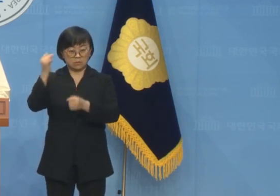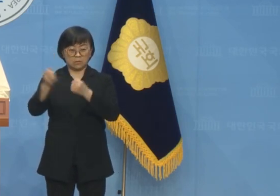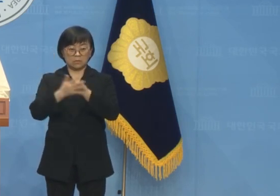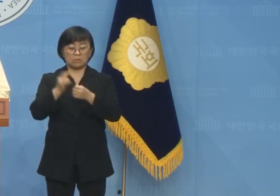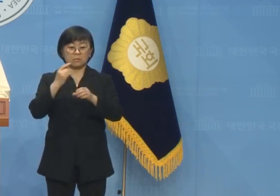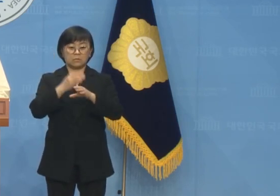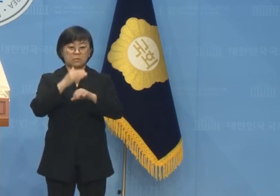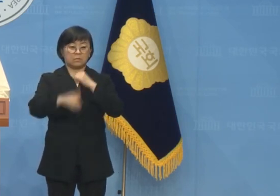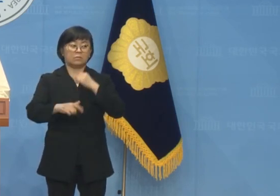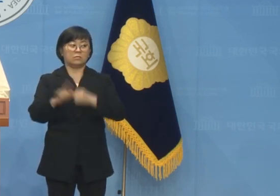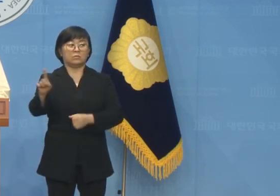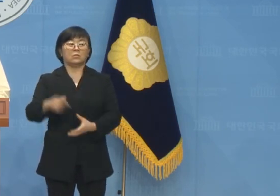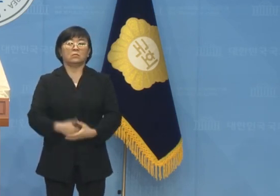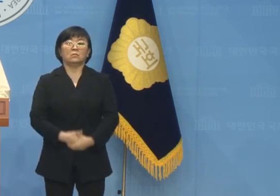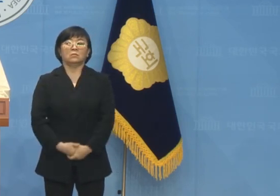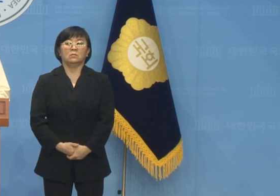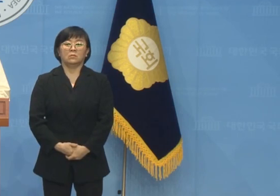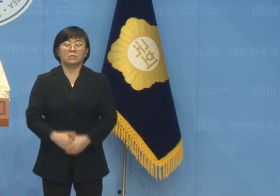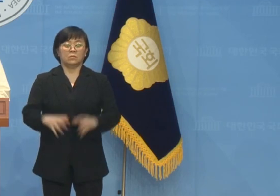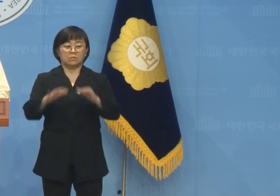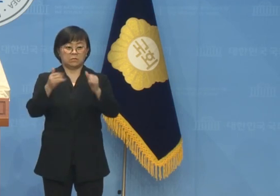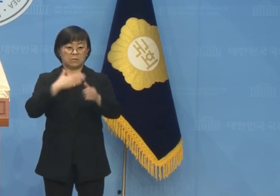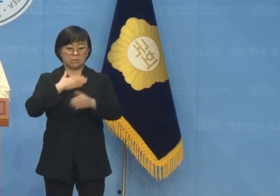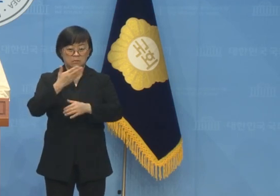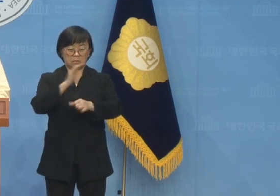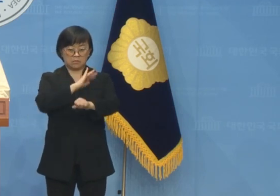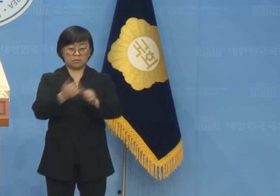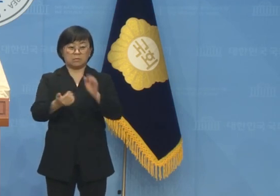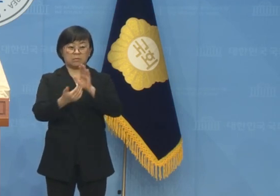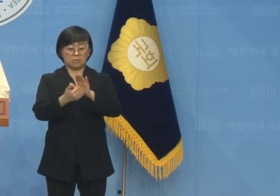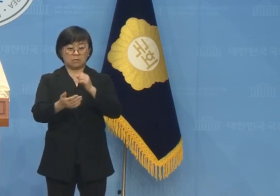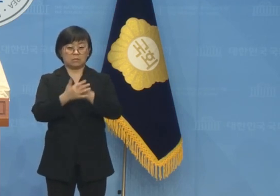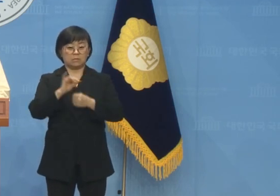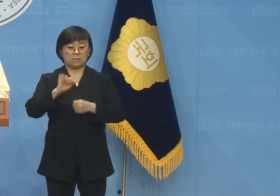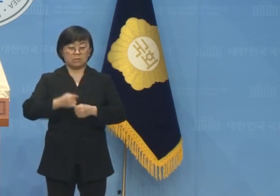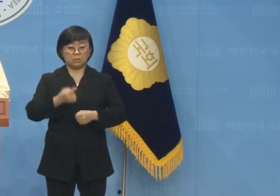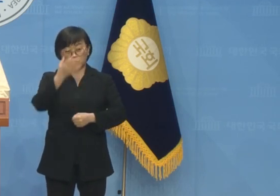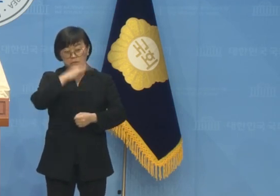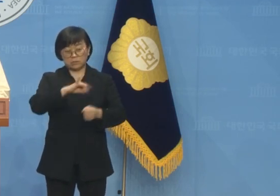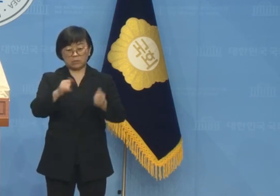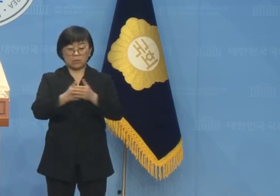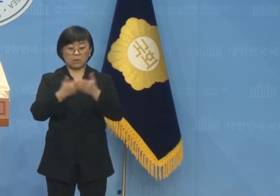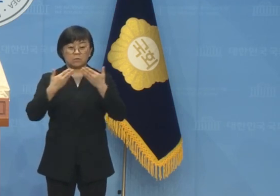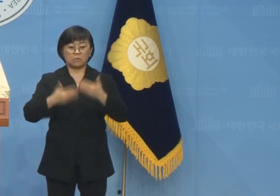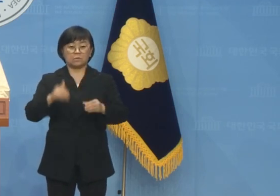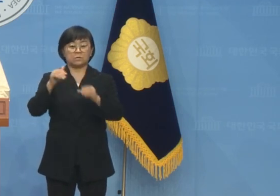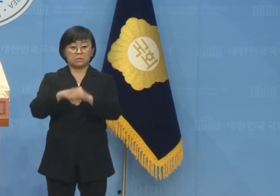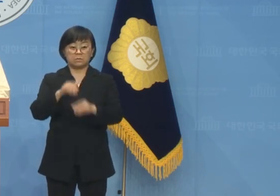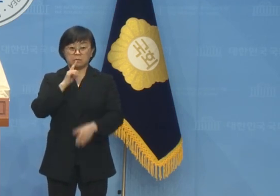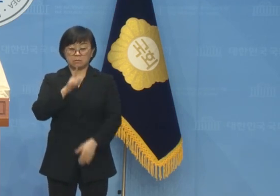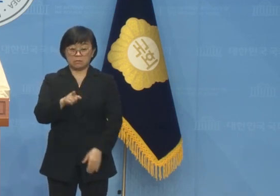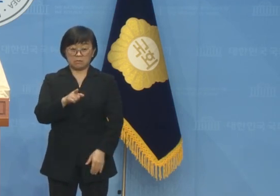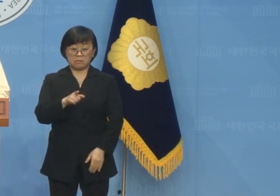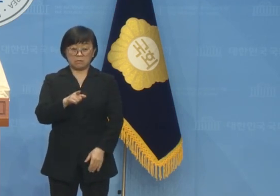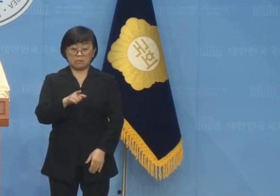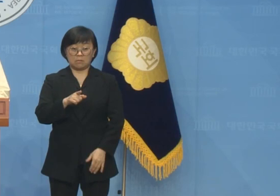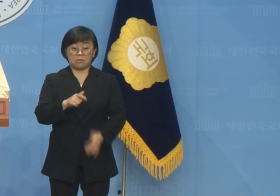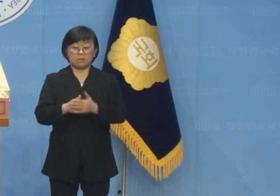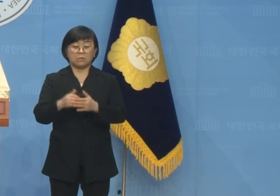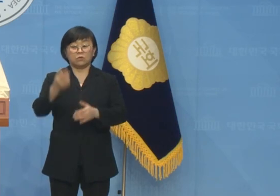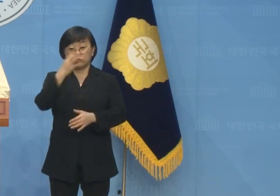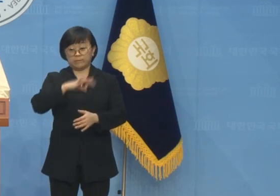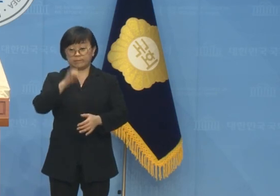민주주의는 어떤 것입니까 국민들의 알권리를 맞고 자신들에게 유리하게 조용한 선거를 치르겠다 그것이 유